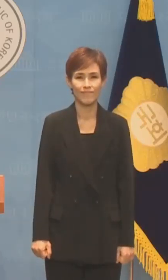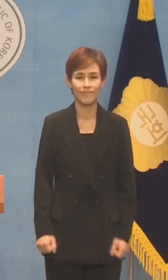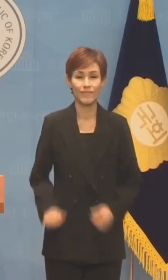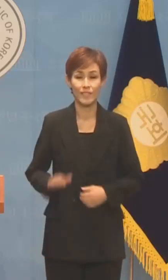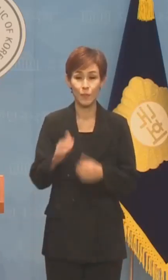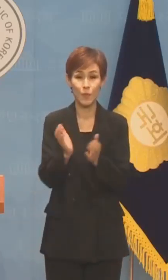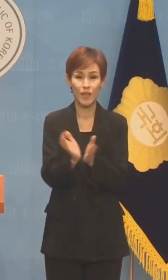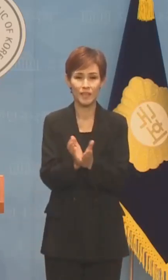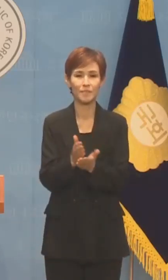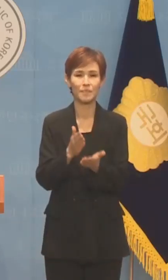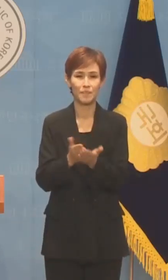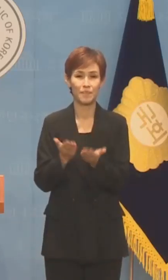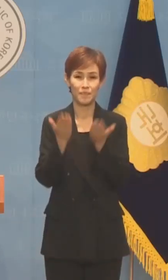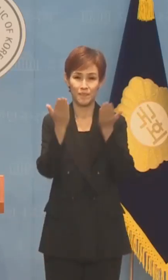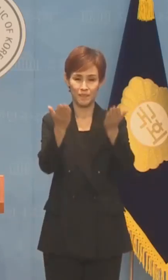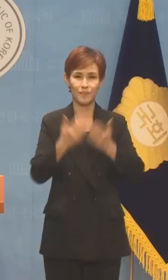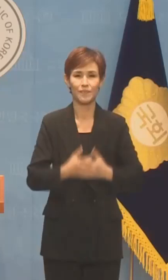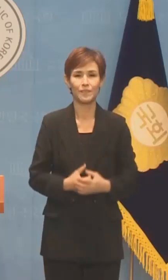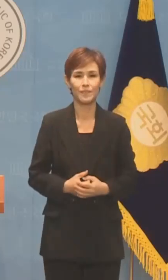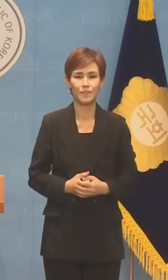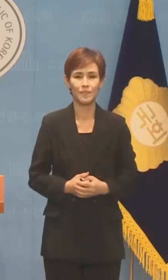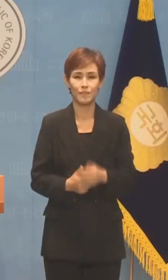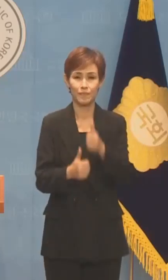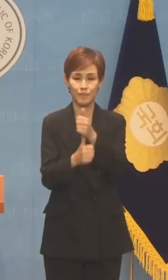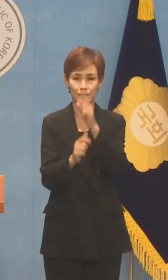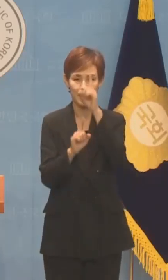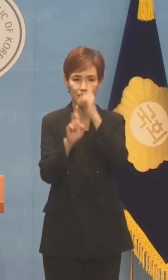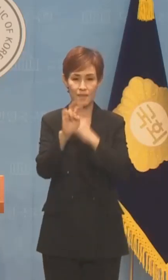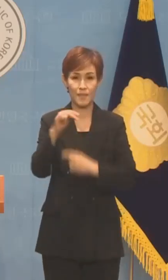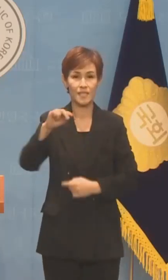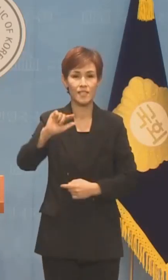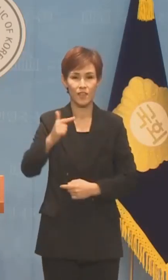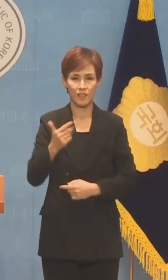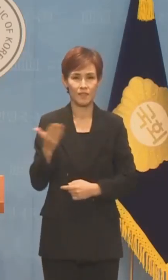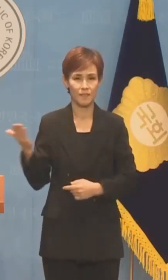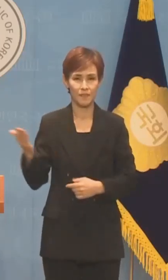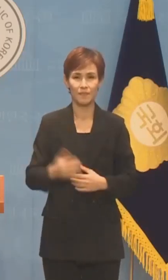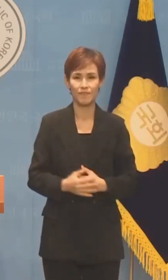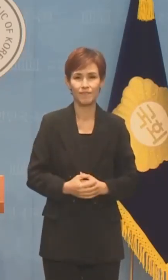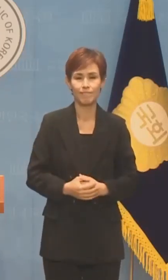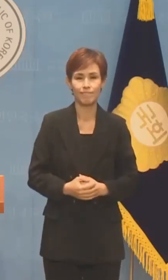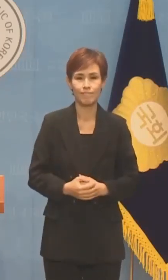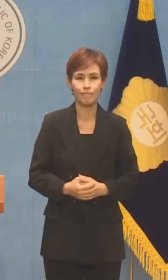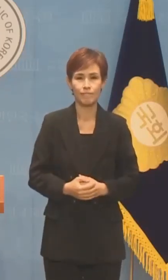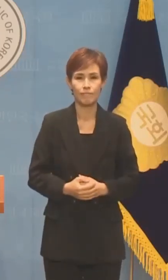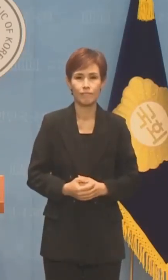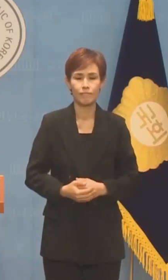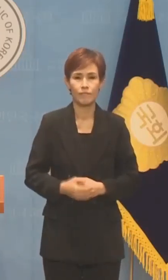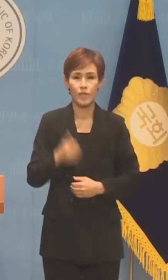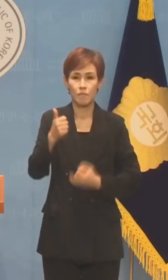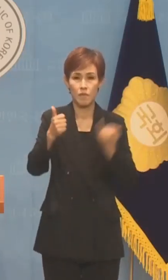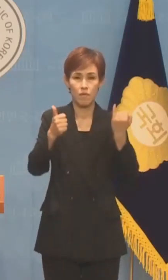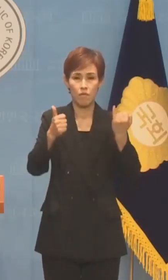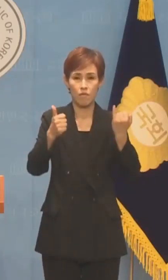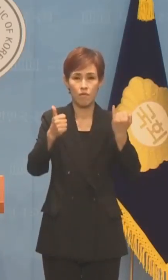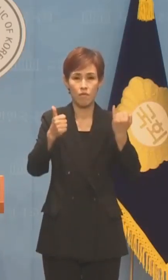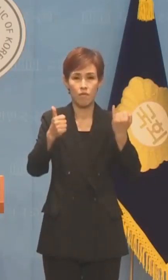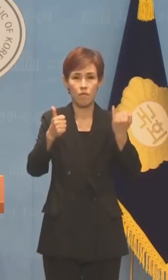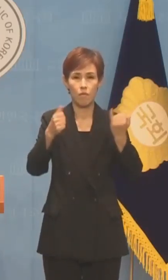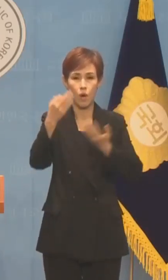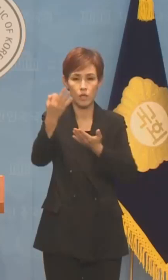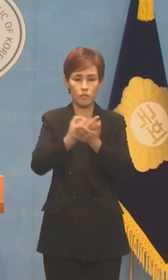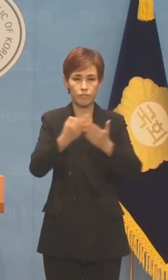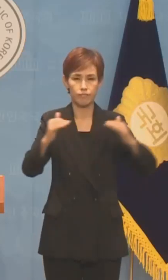네, 진보당 브리핑 시작하겠습니다. 부대변인 이미선입니다. 성별 임금 격차 해소를